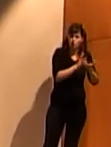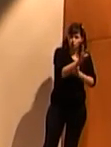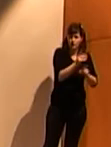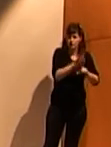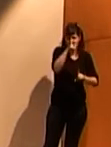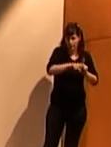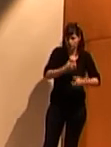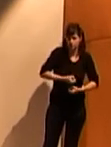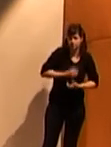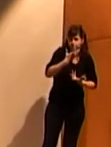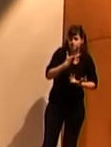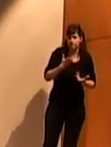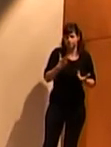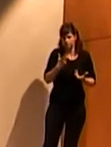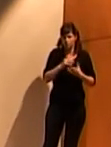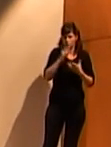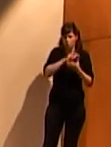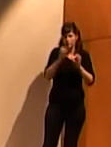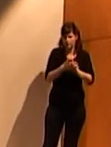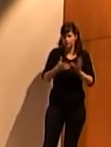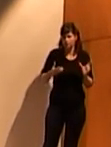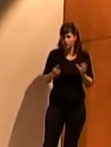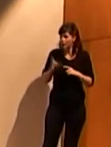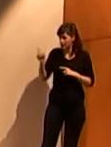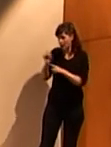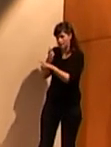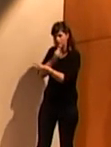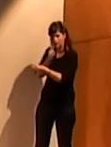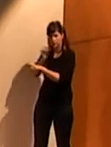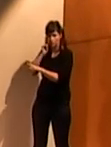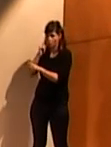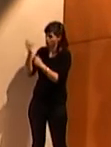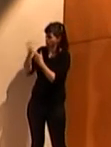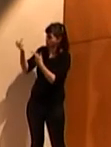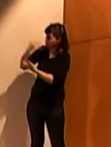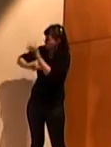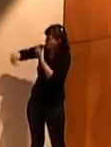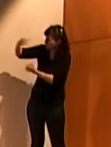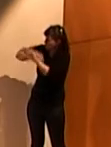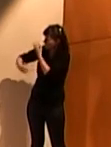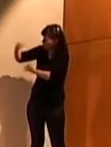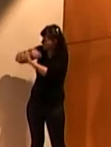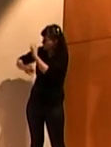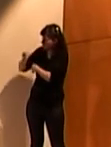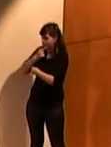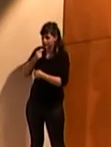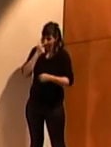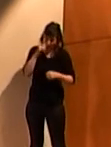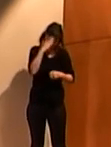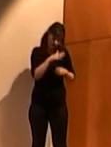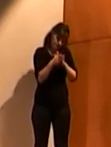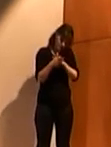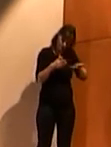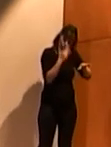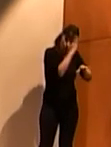c'était un peu plus facile parce que les personnes pouvaient aussi nous dire les choses. Donc voilà, il y a d'autres challenges qui nous attendent et c'est